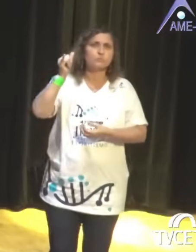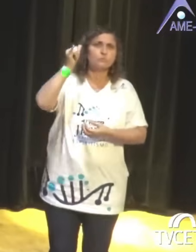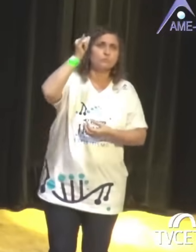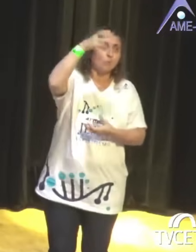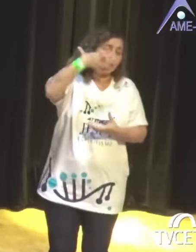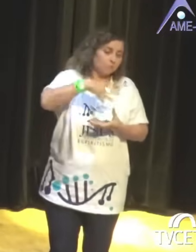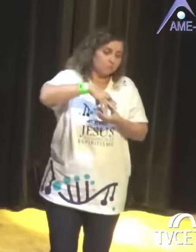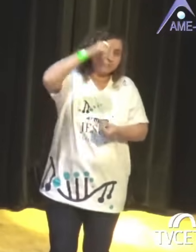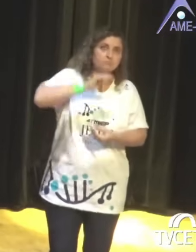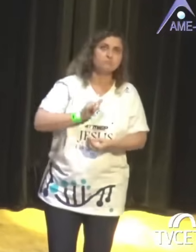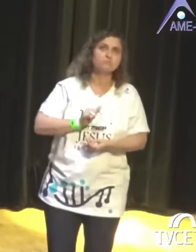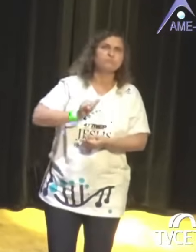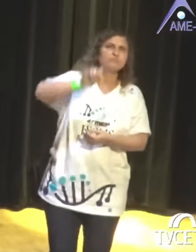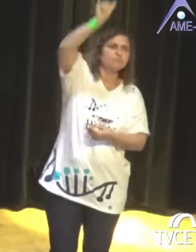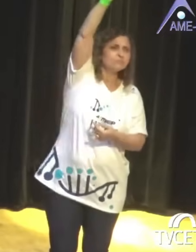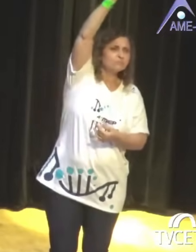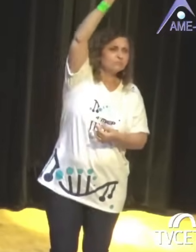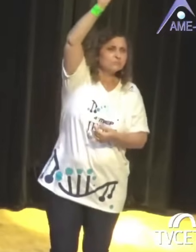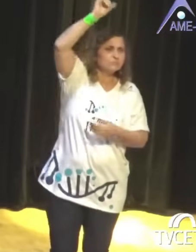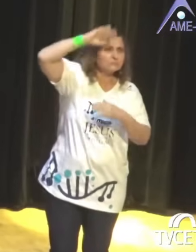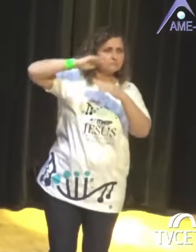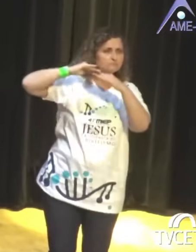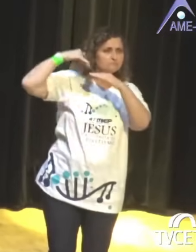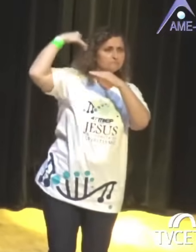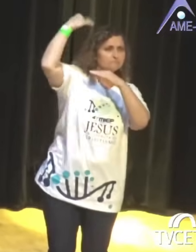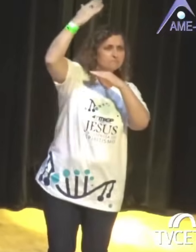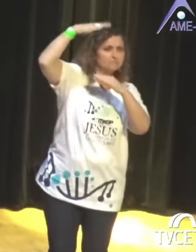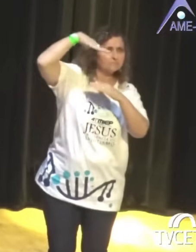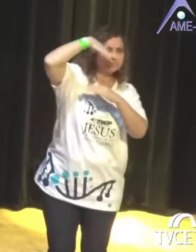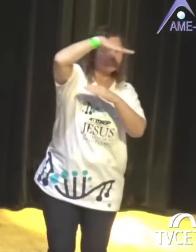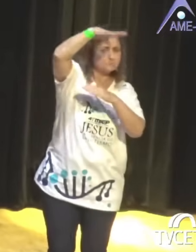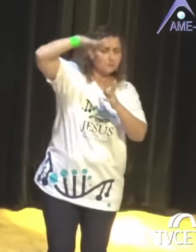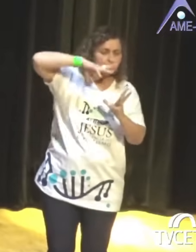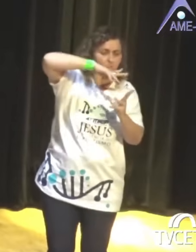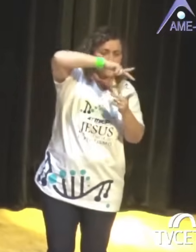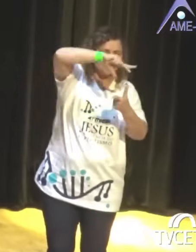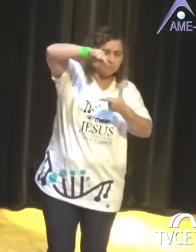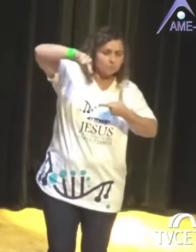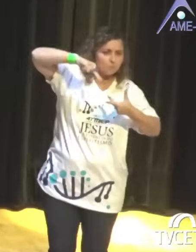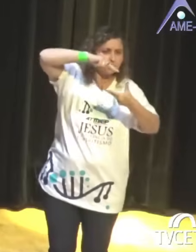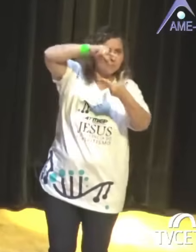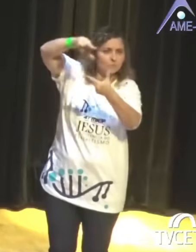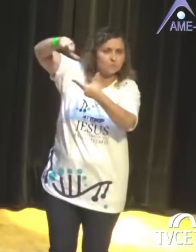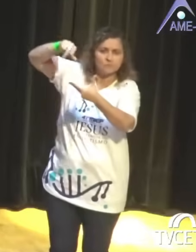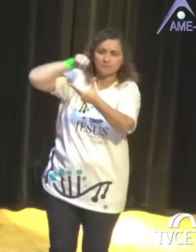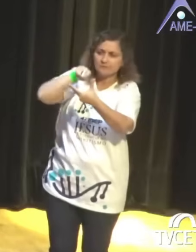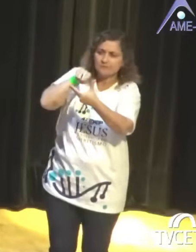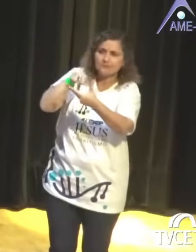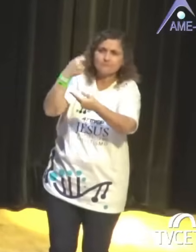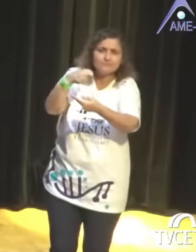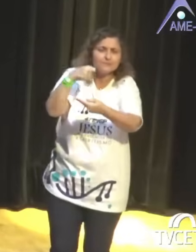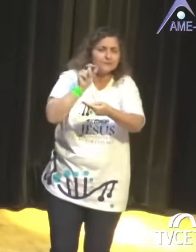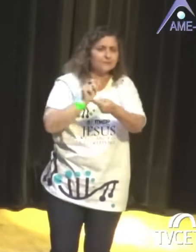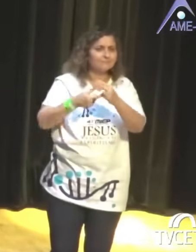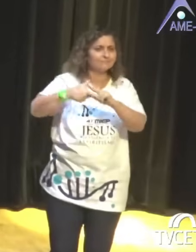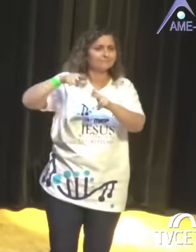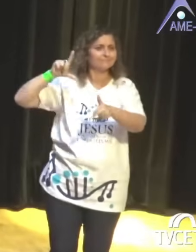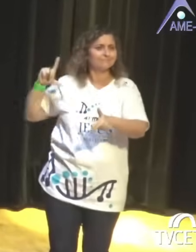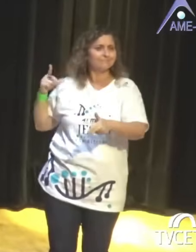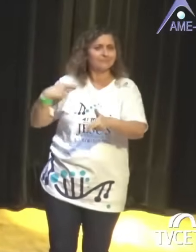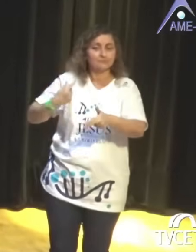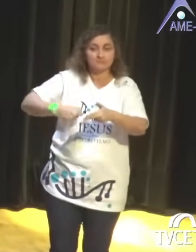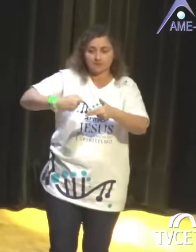atmosfera e alcançar o espaço Ela conta com uma sequência